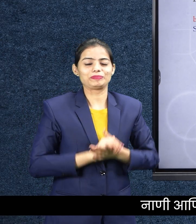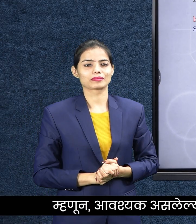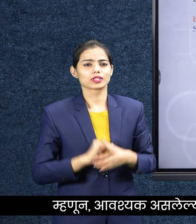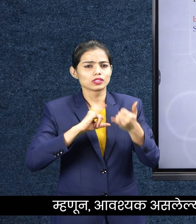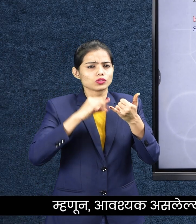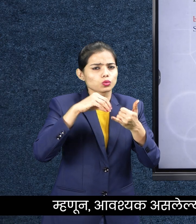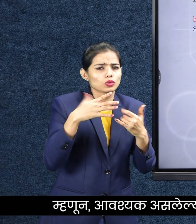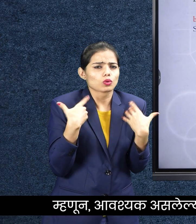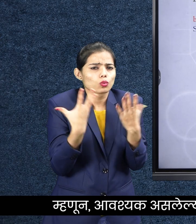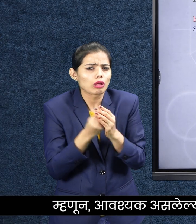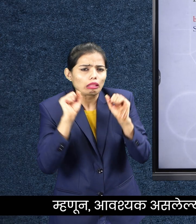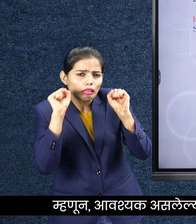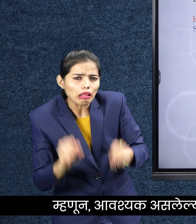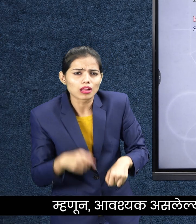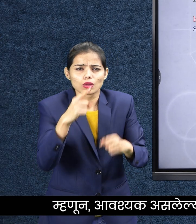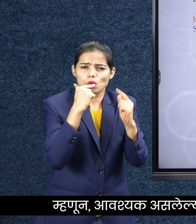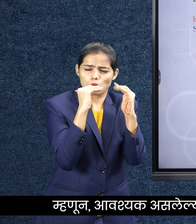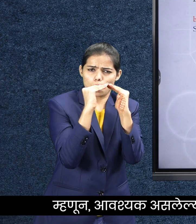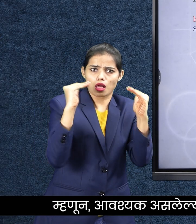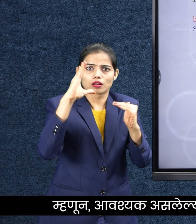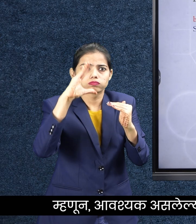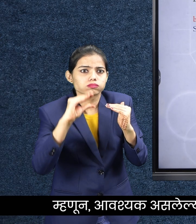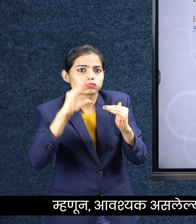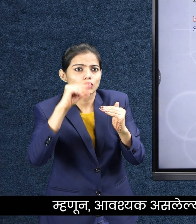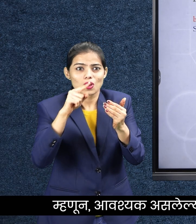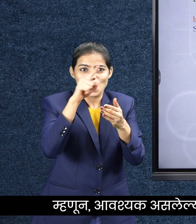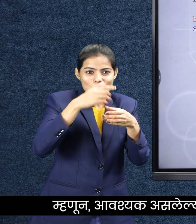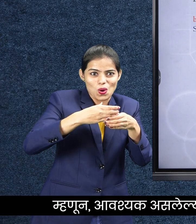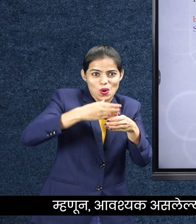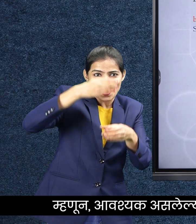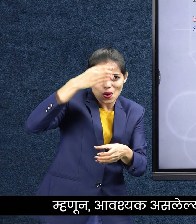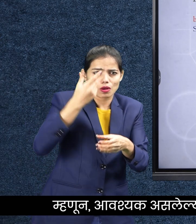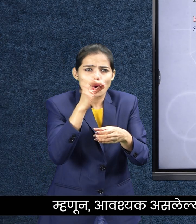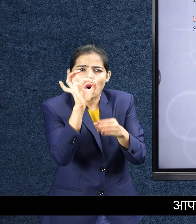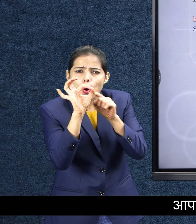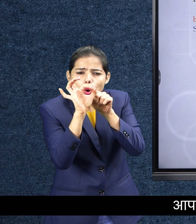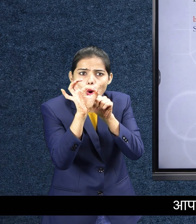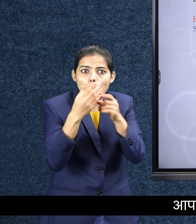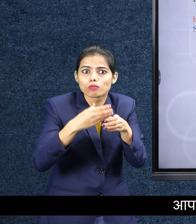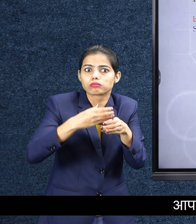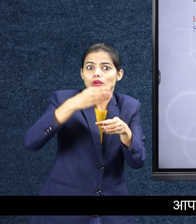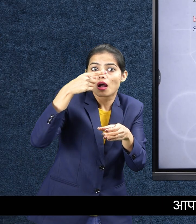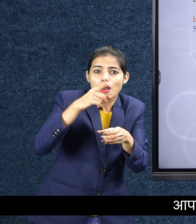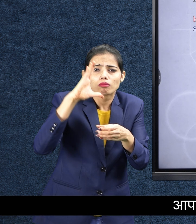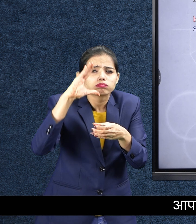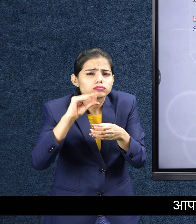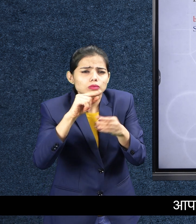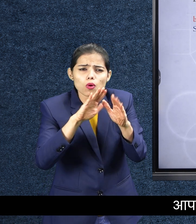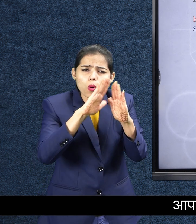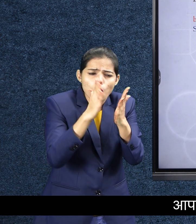म्हणून आवश्यक असलेल्या चांदीच्या नाण्यांची संख्या अज्ञात मिळवण्यासाठी आपण सिलेंडर किंवा नाण्याचे घनफळ